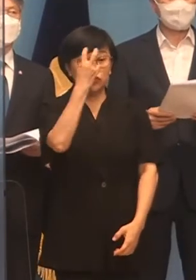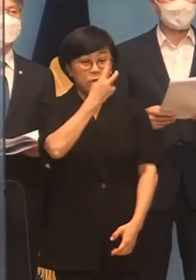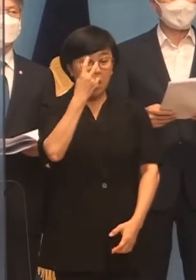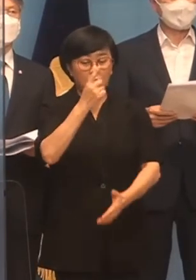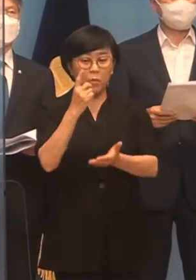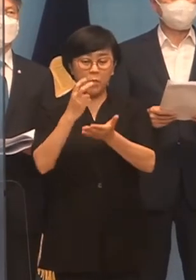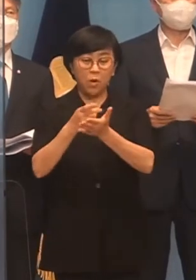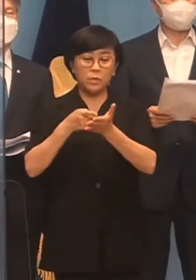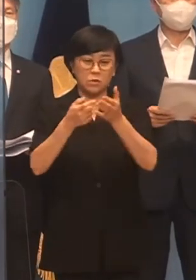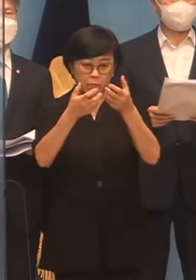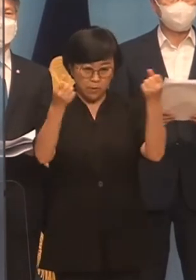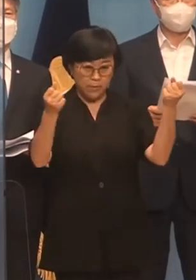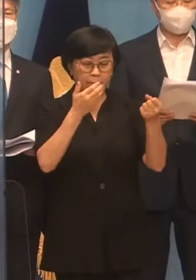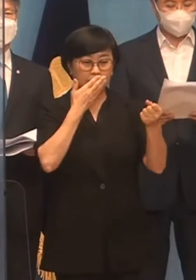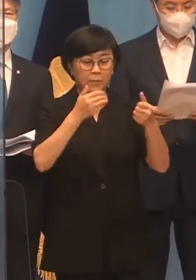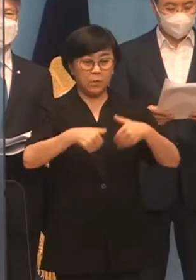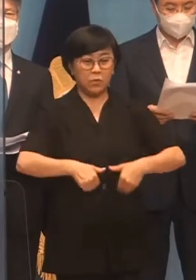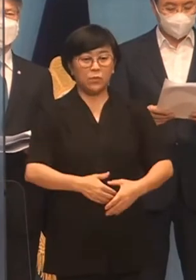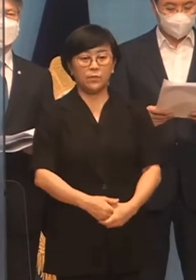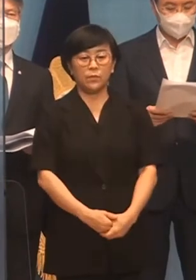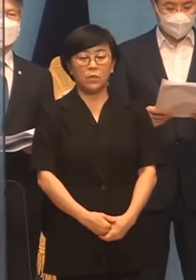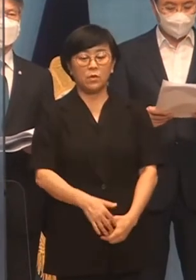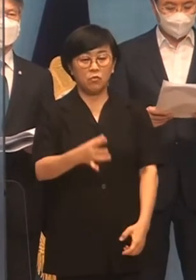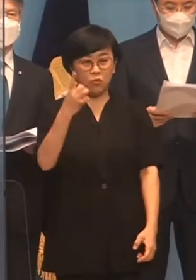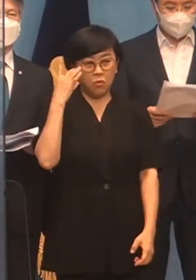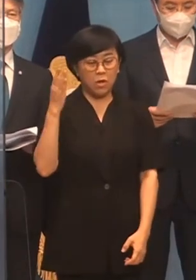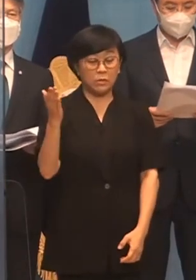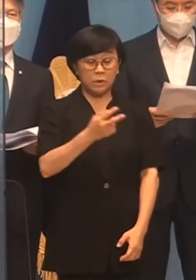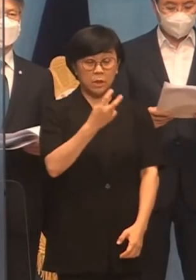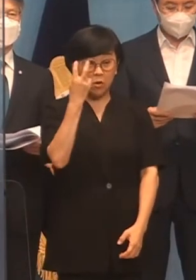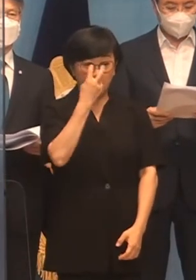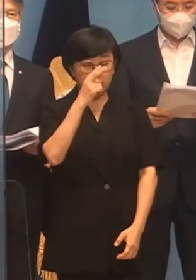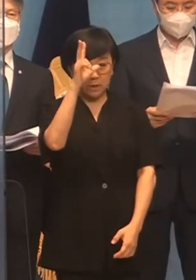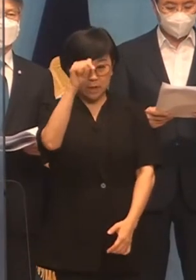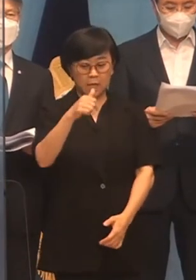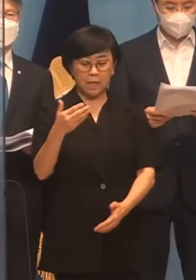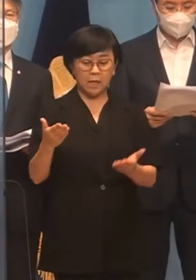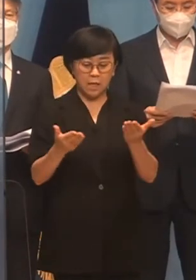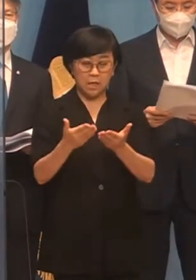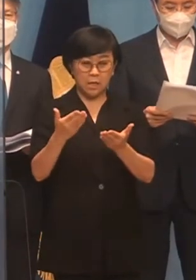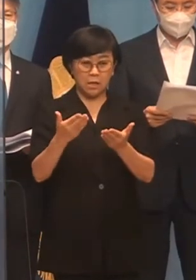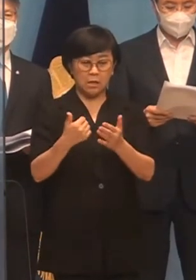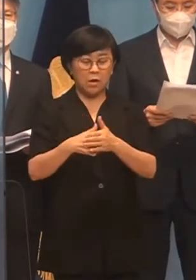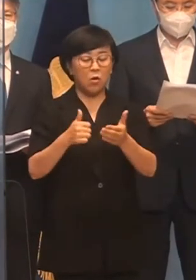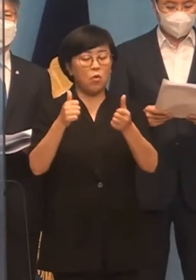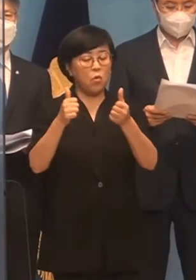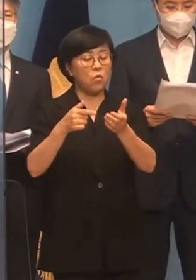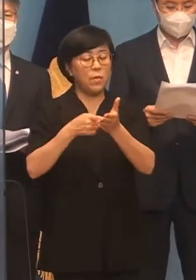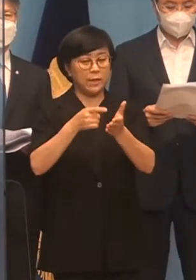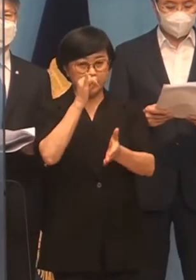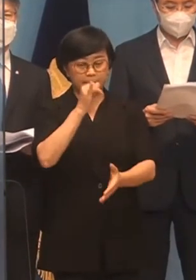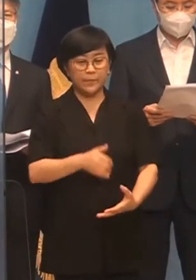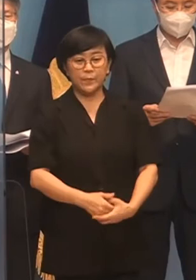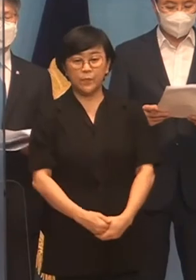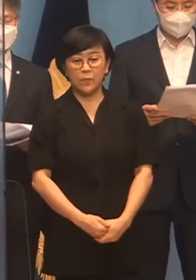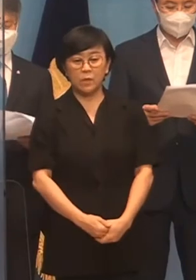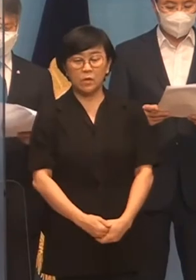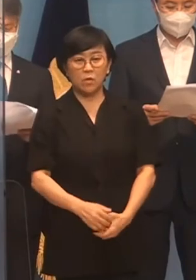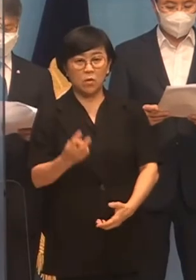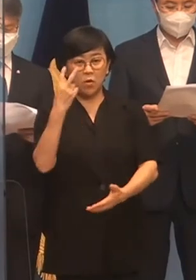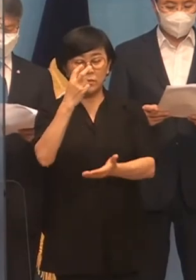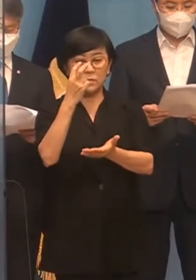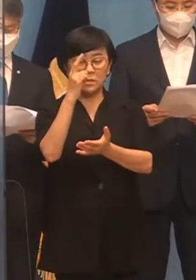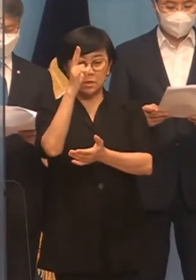근원적 해법임을 깨닫게 됩니다. 원래부터 검찰 본연의 임무는 수사가 아니라 공소권 행사입니다. 검찰